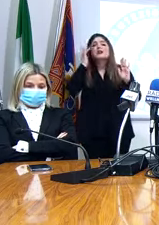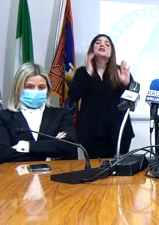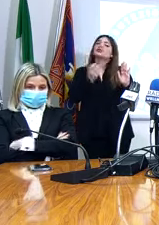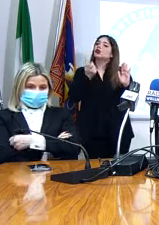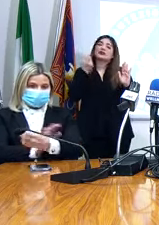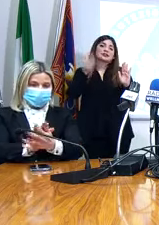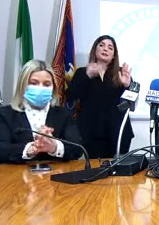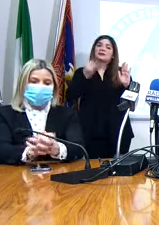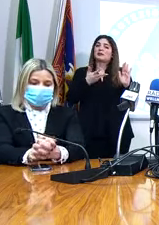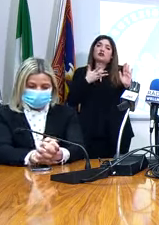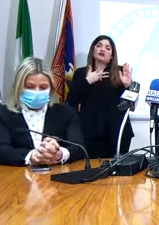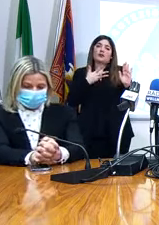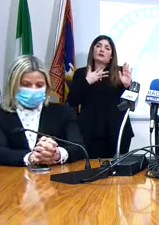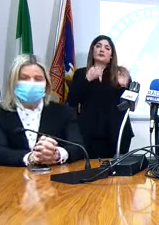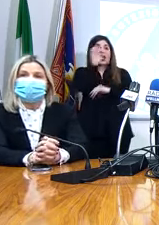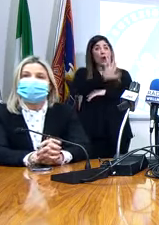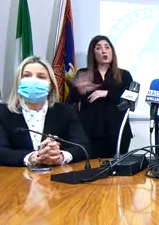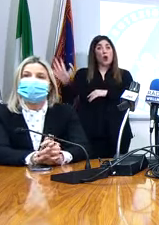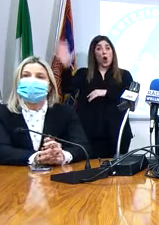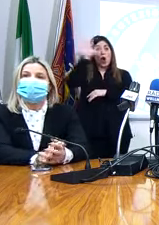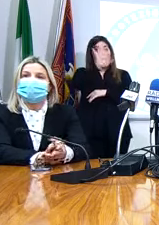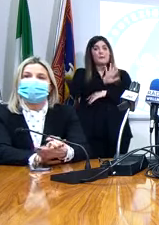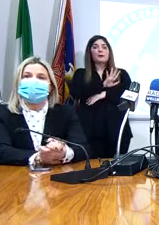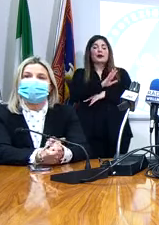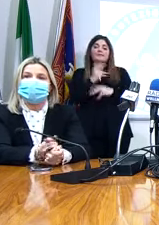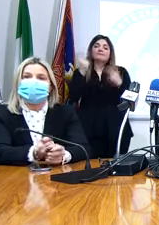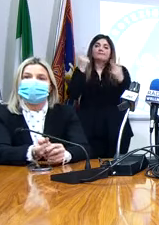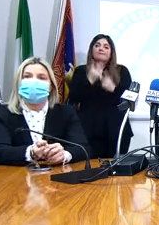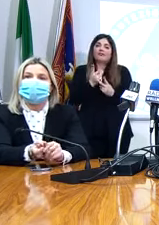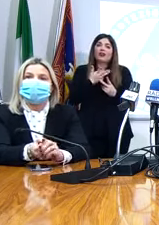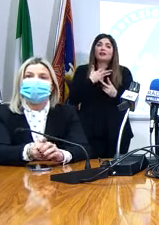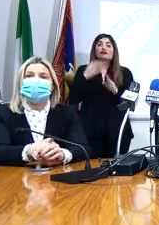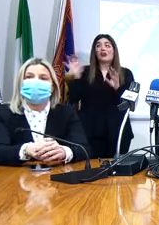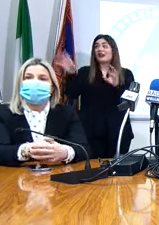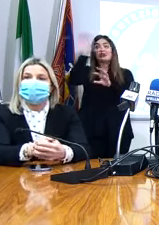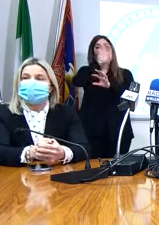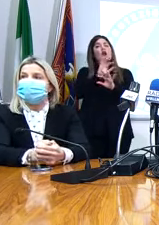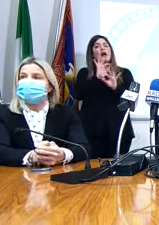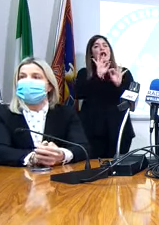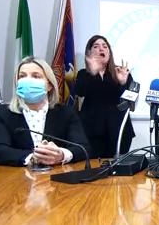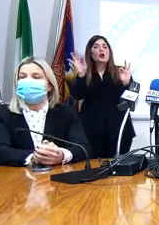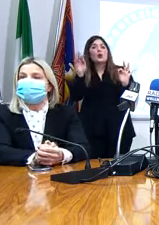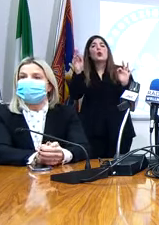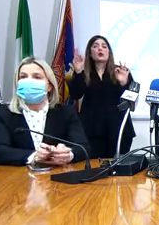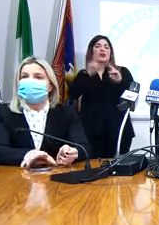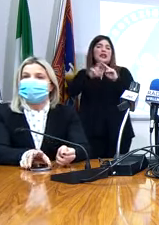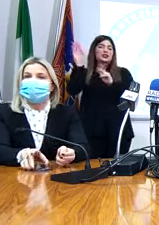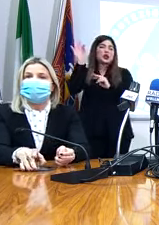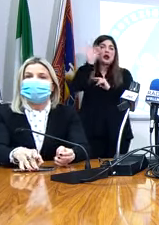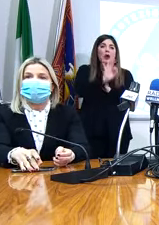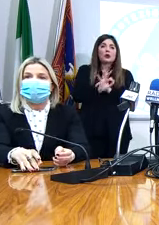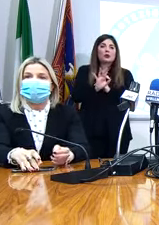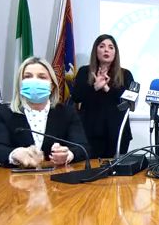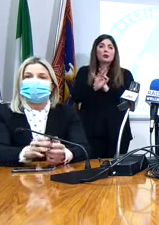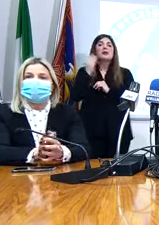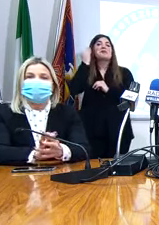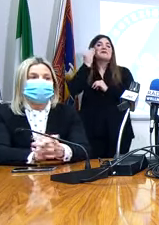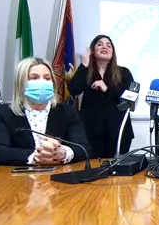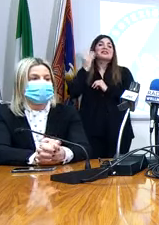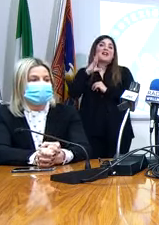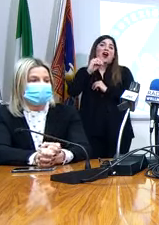dimostra di comunità che pensavano di aver debellato il Covid, penso alla Germania, una per tutte, 1.300 morti anche ieri, o